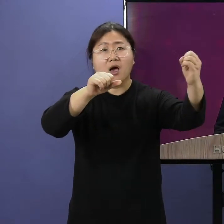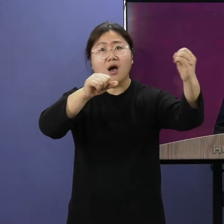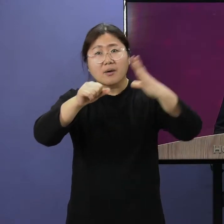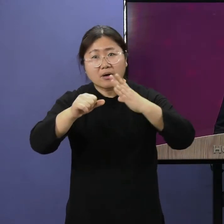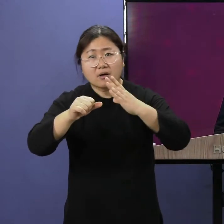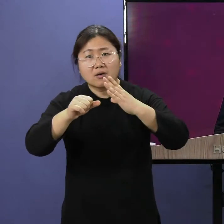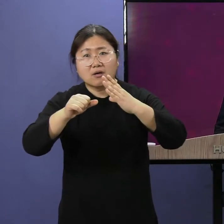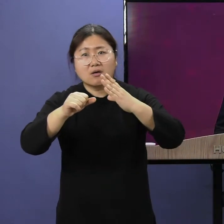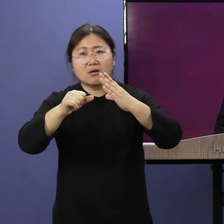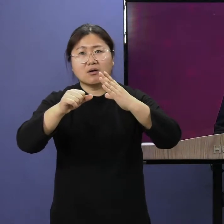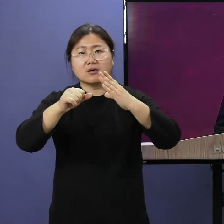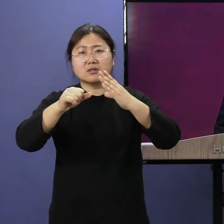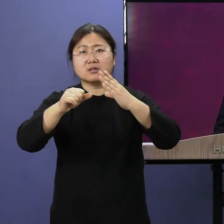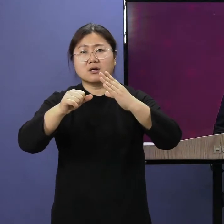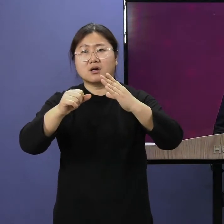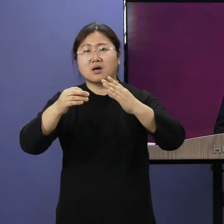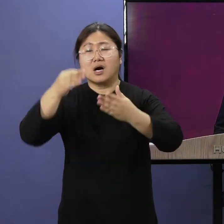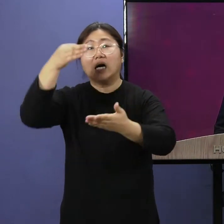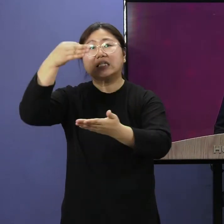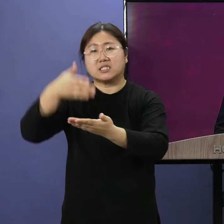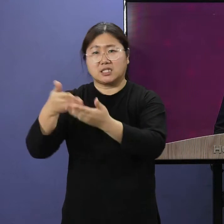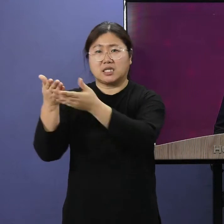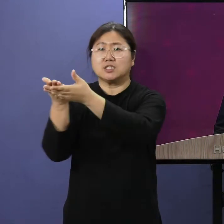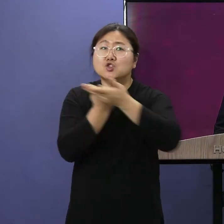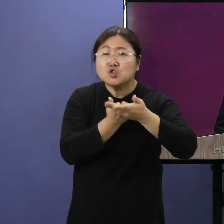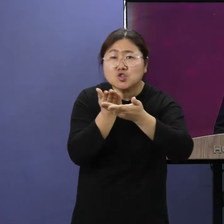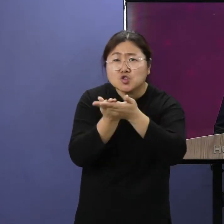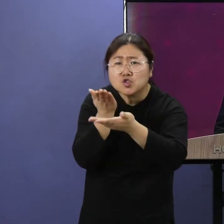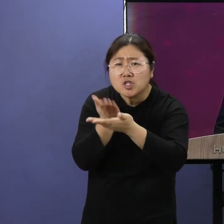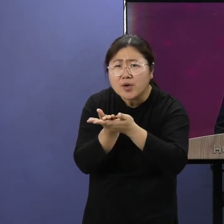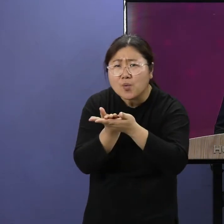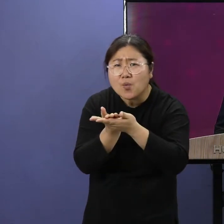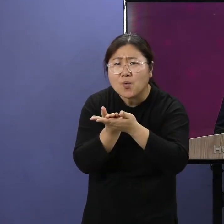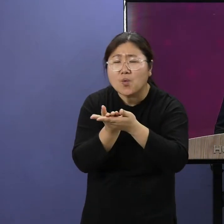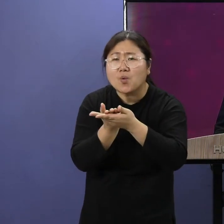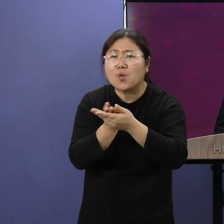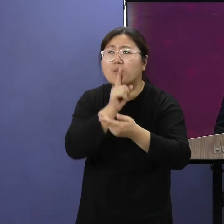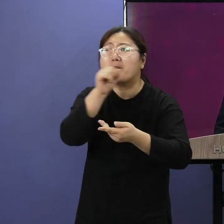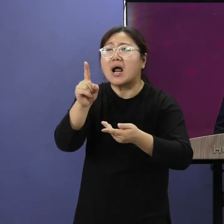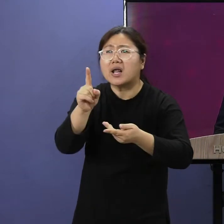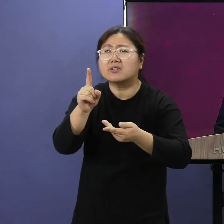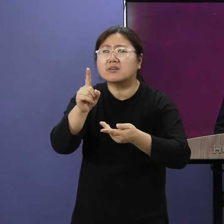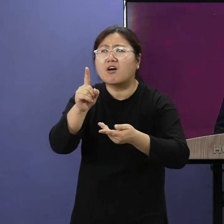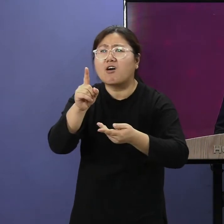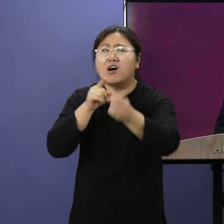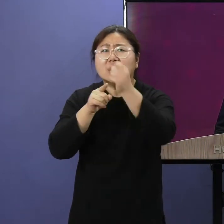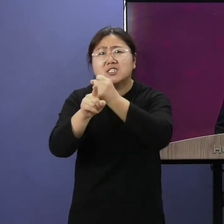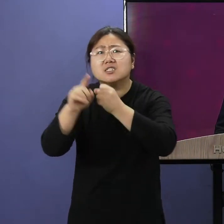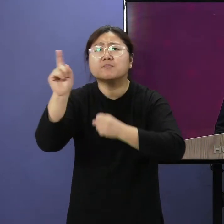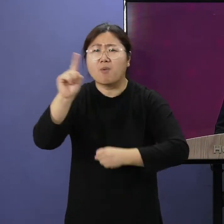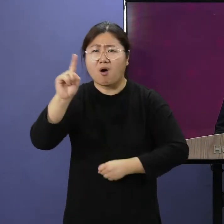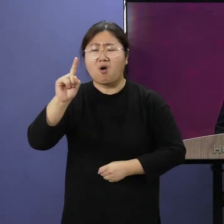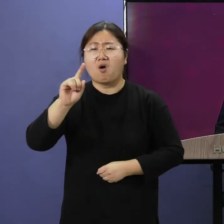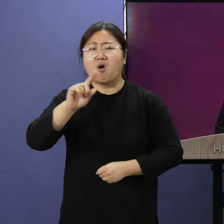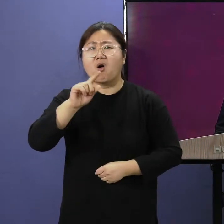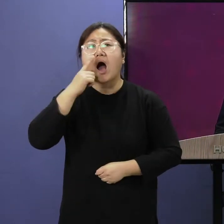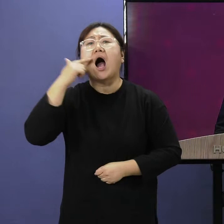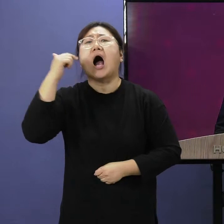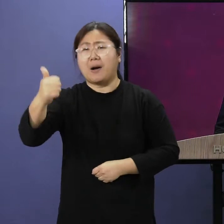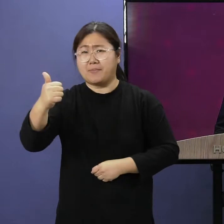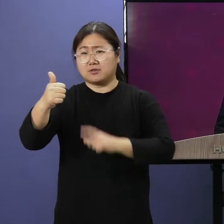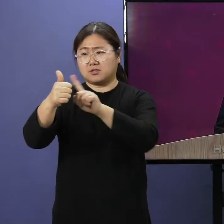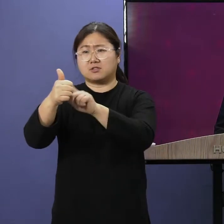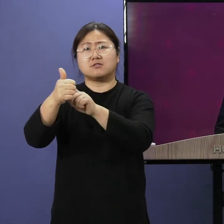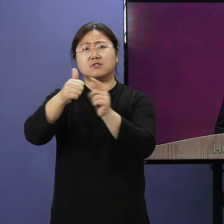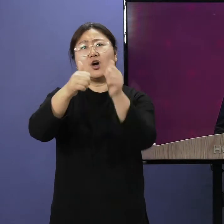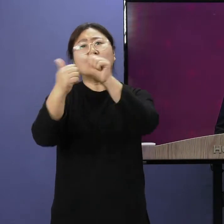이것은 그 아버지를 죽은 자, 그러니까 시체 취급하는 것입니다. 아버지,